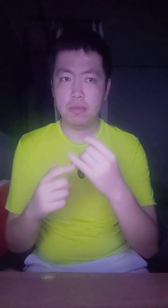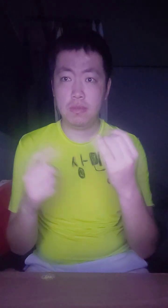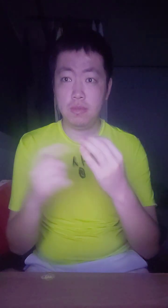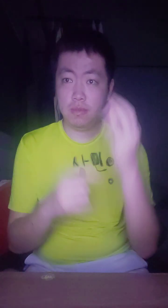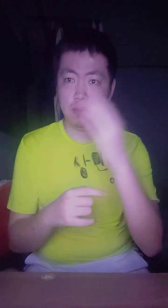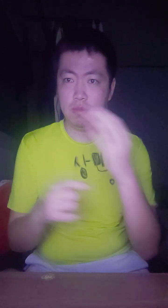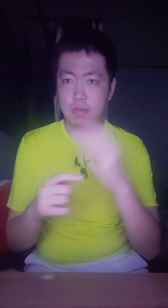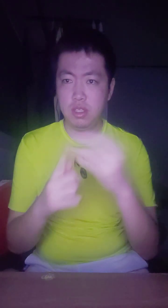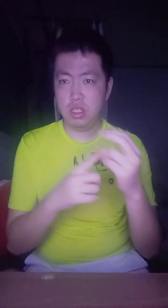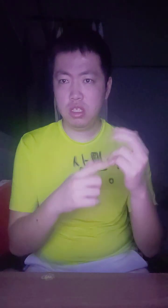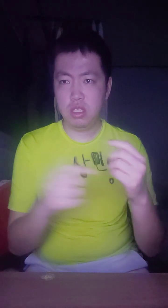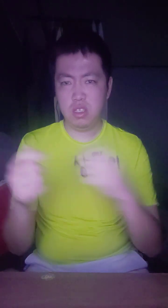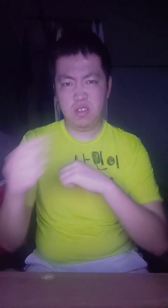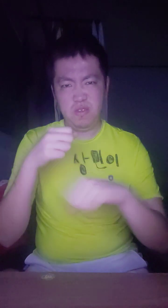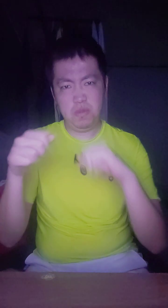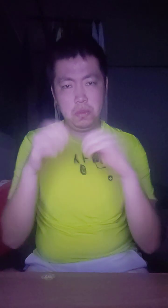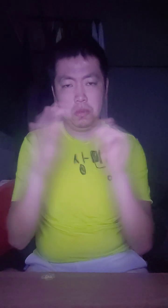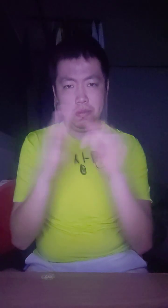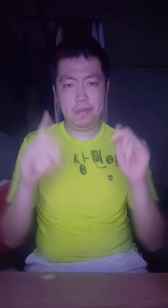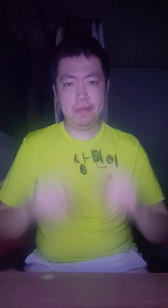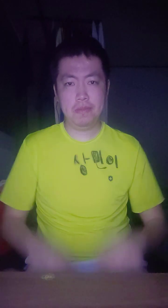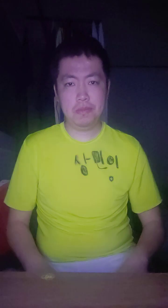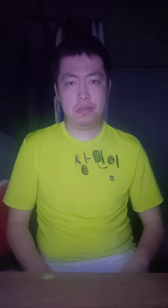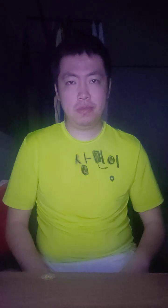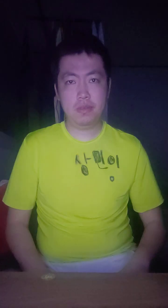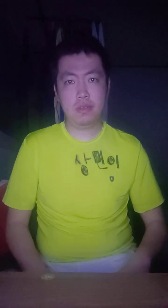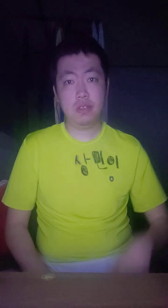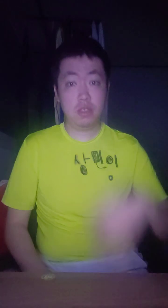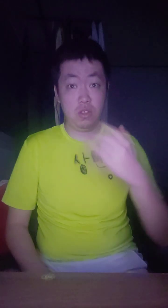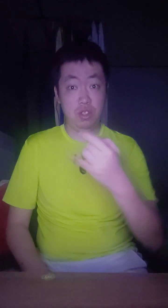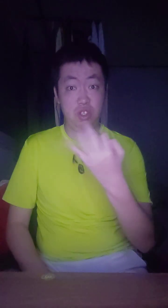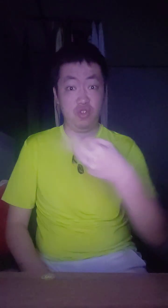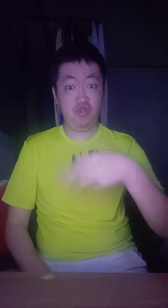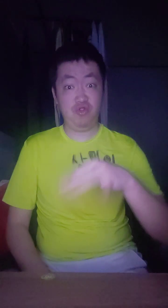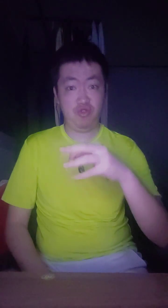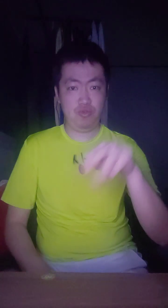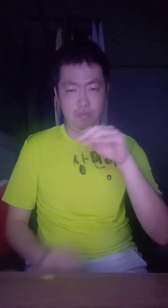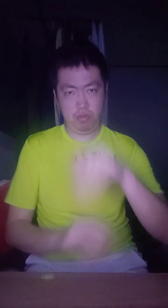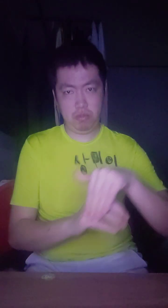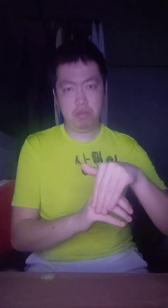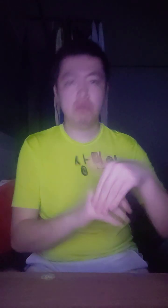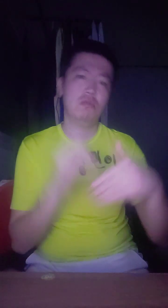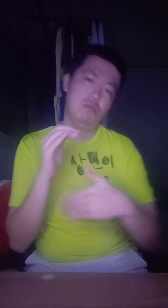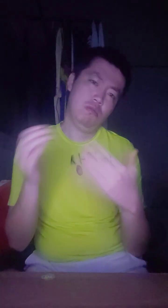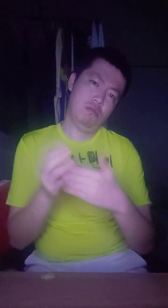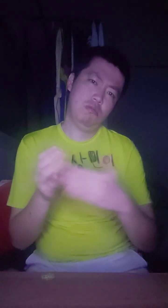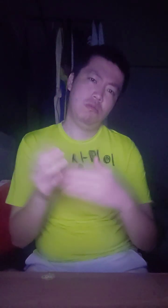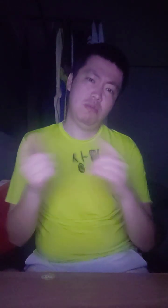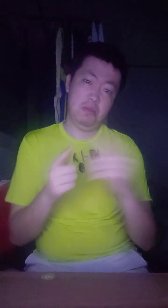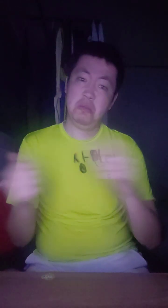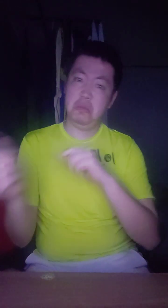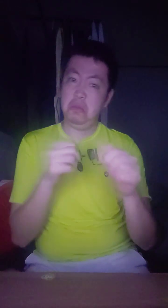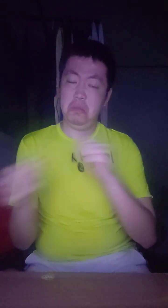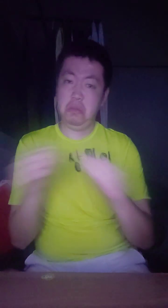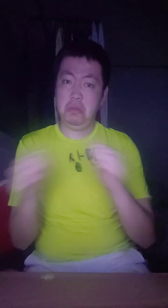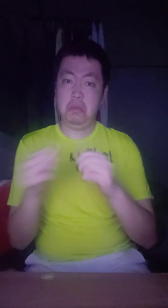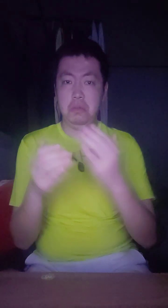A씨를 유인해 범행을 저질렀다고 진술했습니다. 또 유흥비를 마련하기 위해 이 같은 범행을 저질렀다고 진술한 걸로